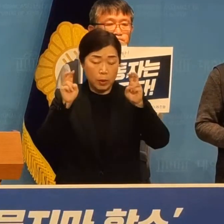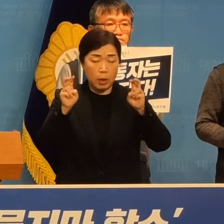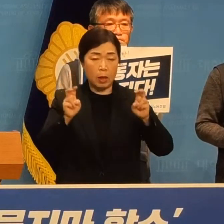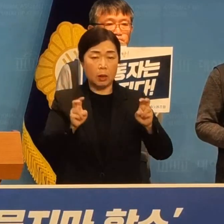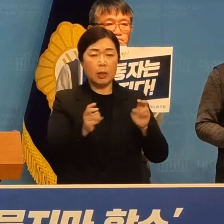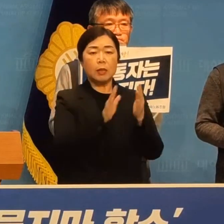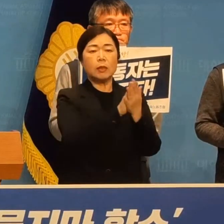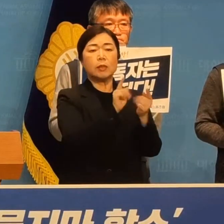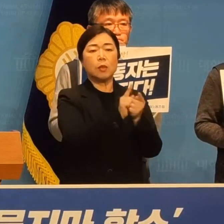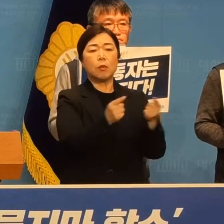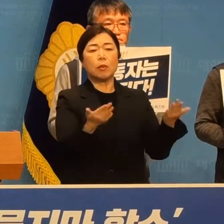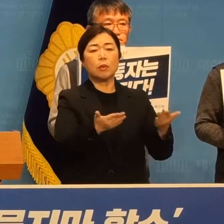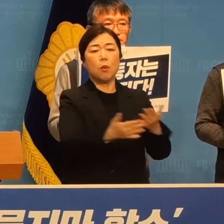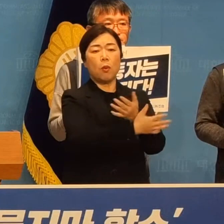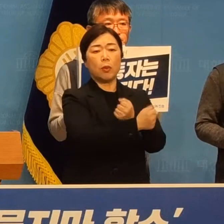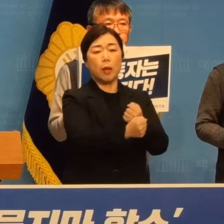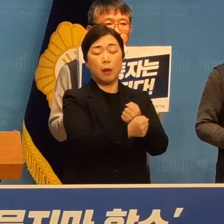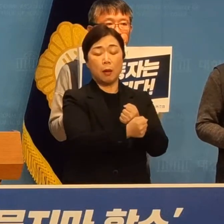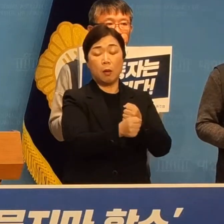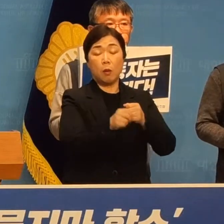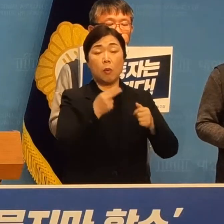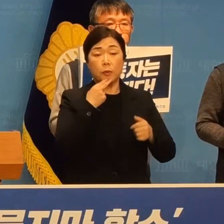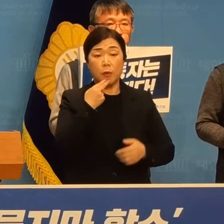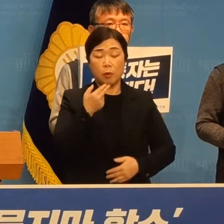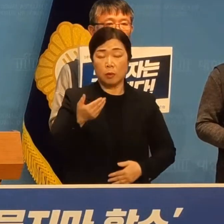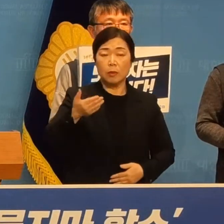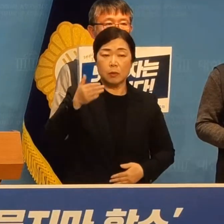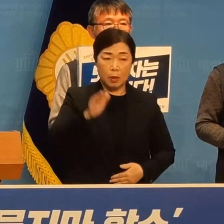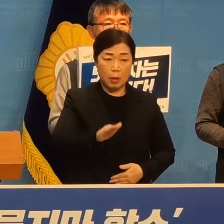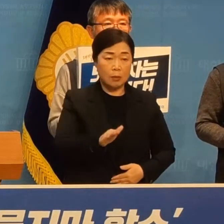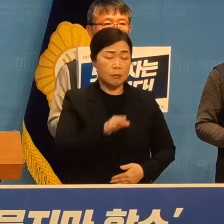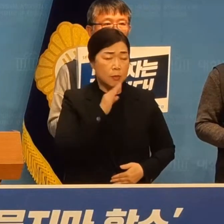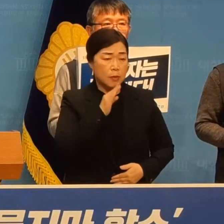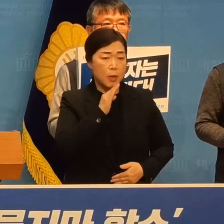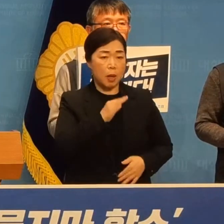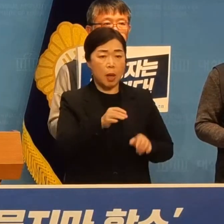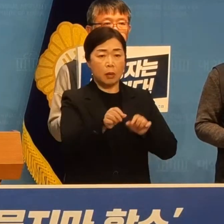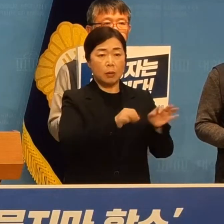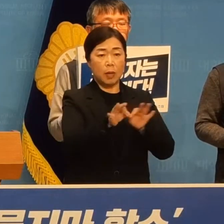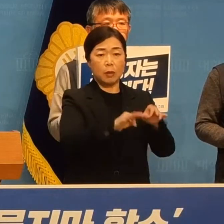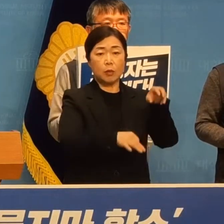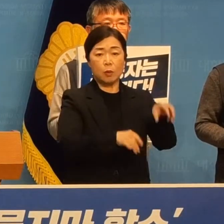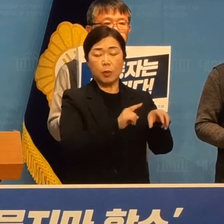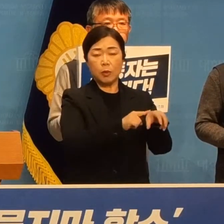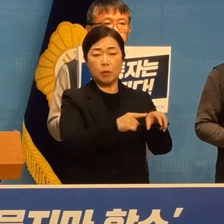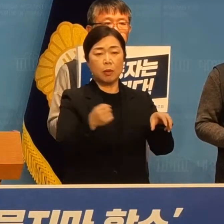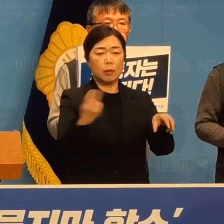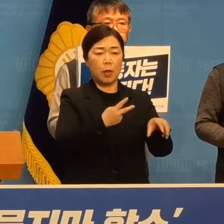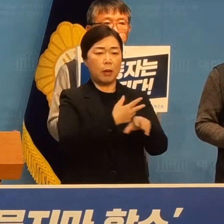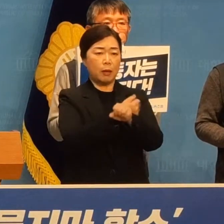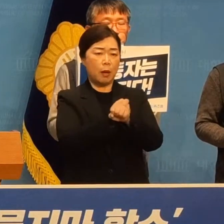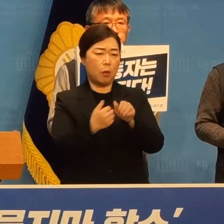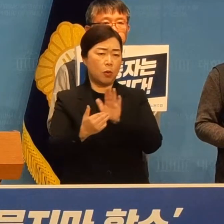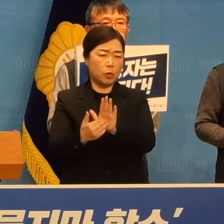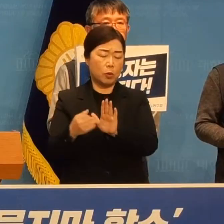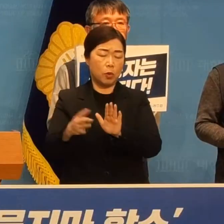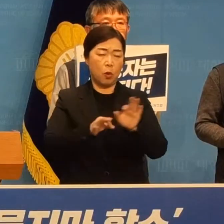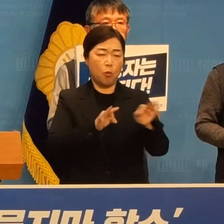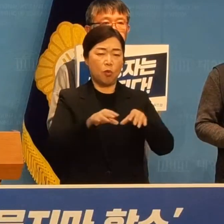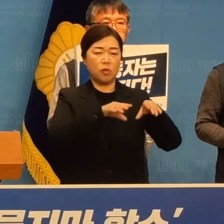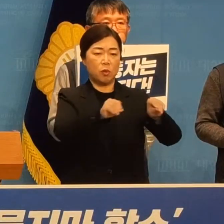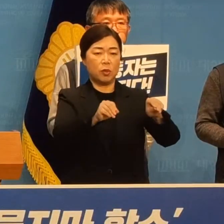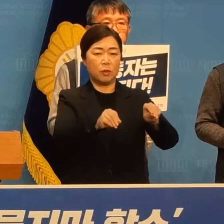직접적인 근로계약 관계가 없었다고 하더라도 대리점에 대해서는 재계약을 거절하거나 업무정지 처분을 하는